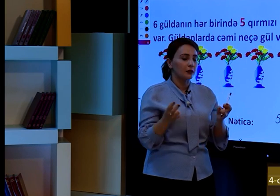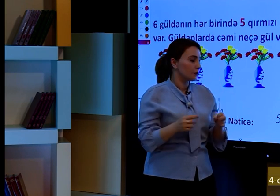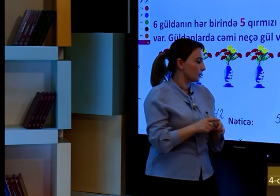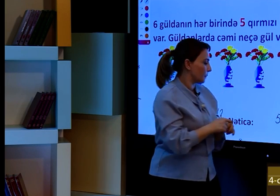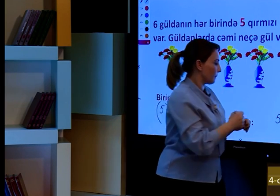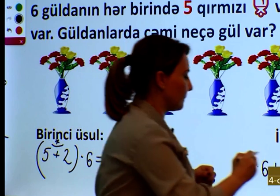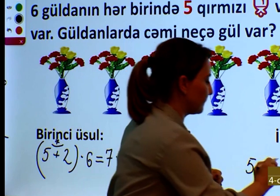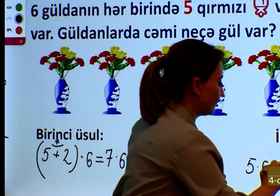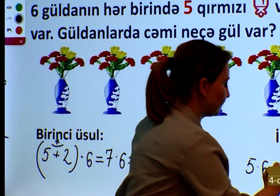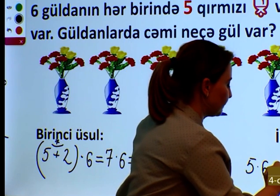vurmalıyıq.